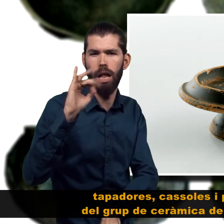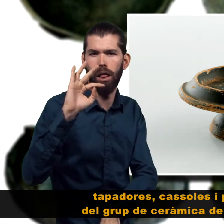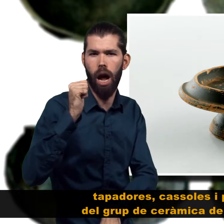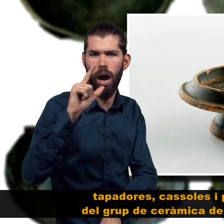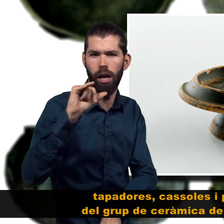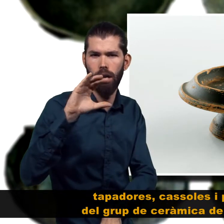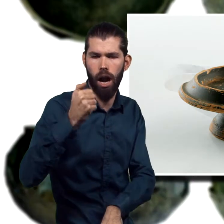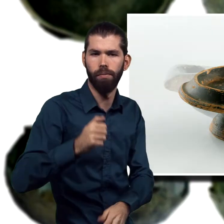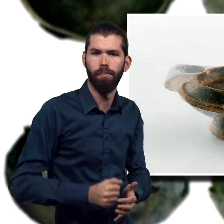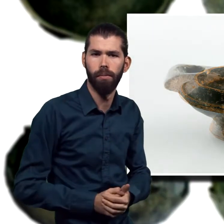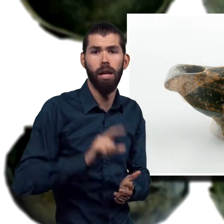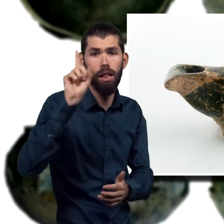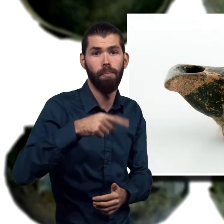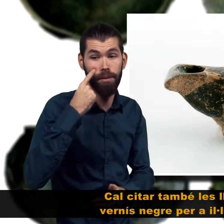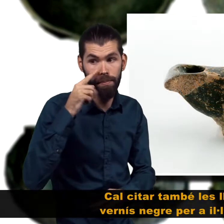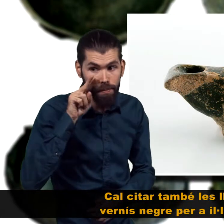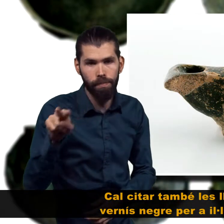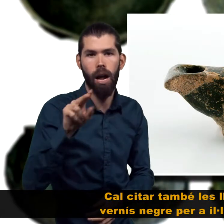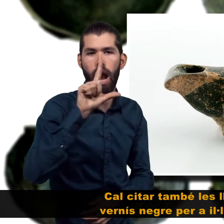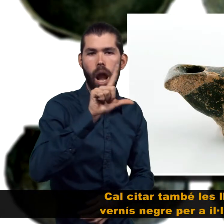de ceràmica de cuina itàlica.